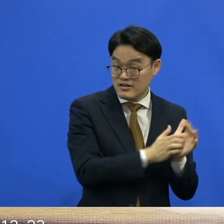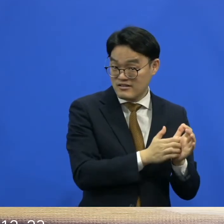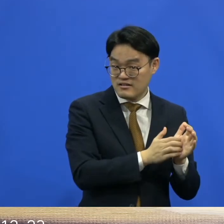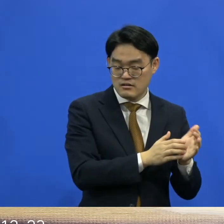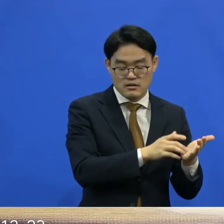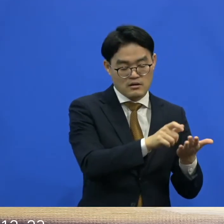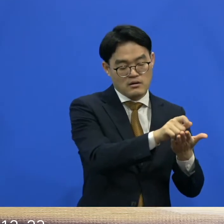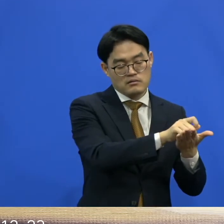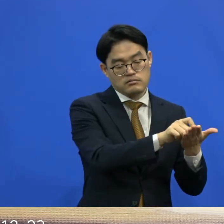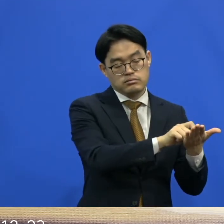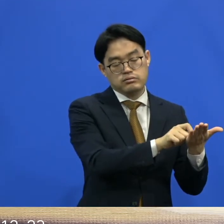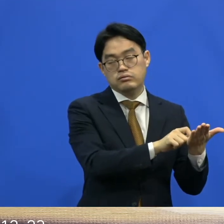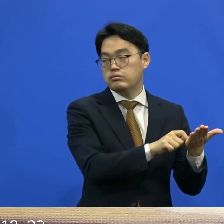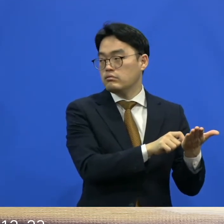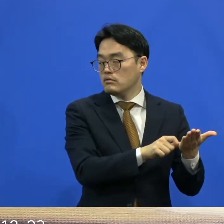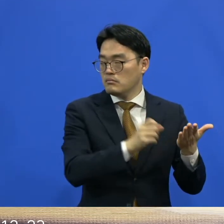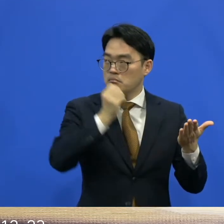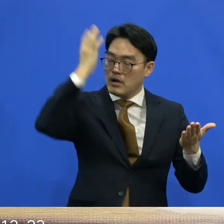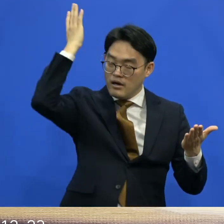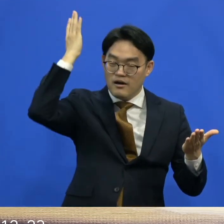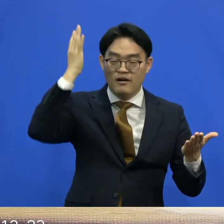기록한 걸 잊어버립니다.